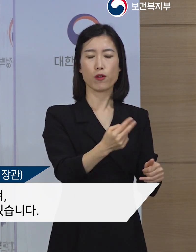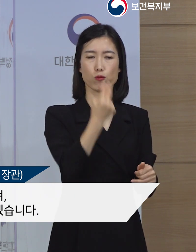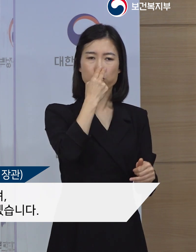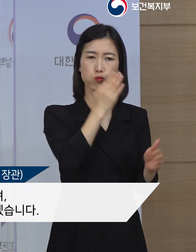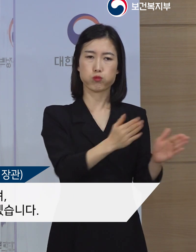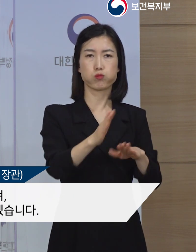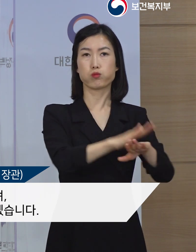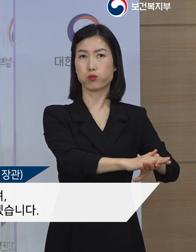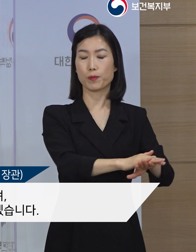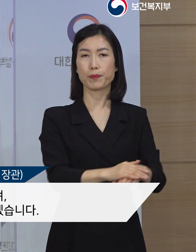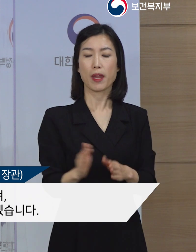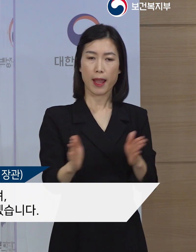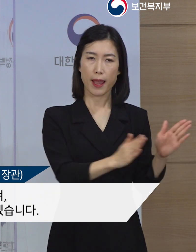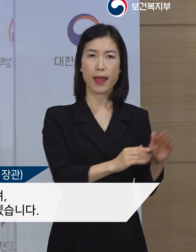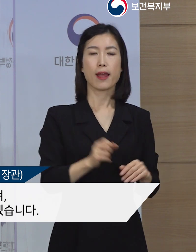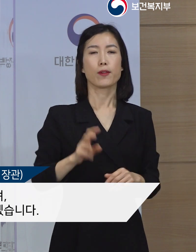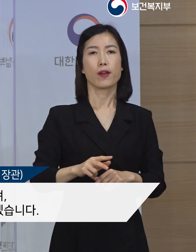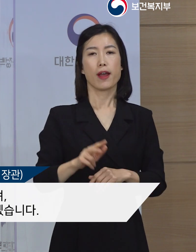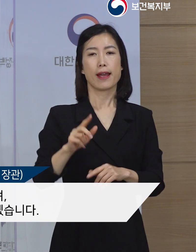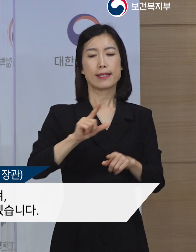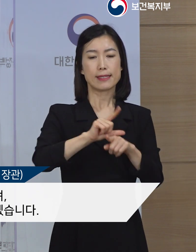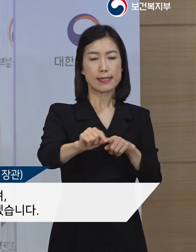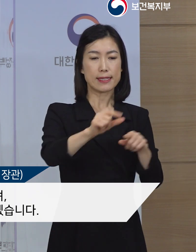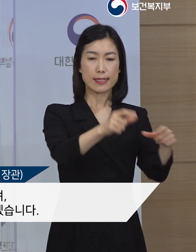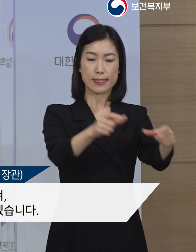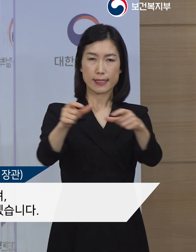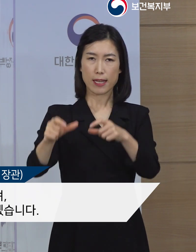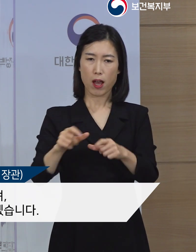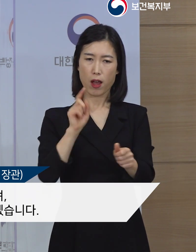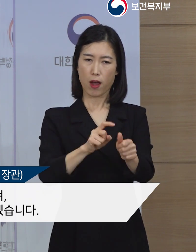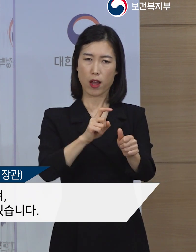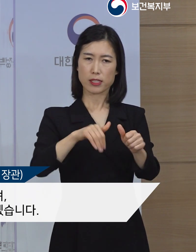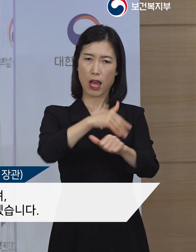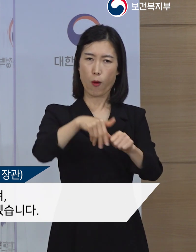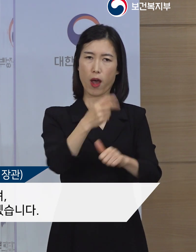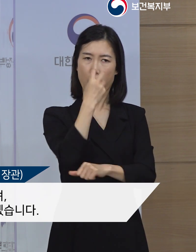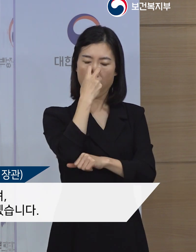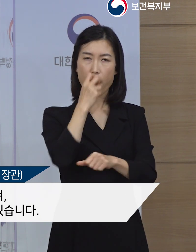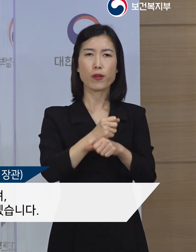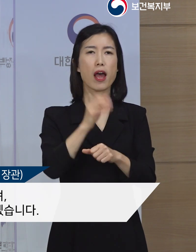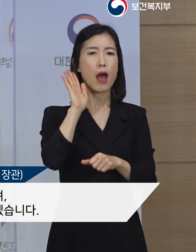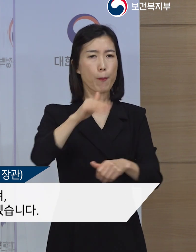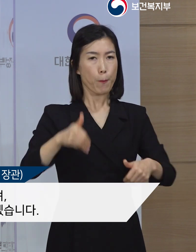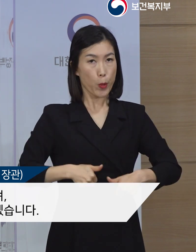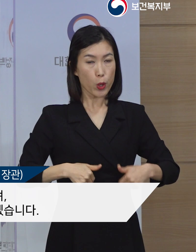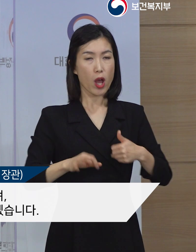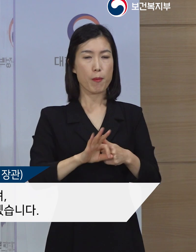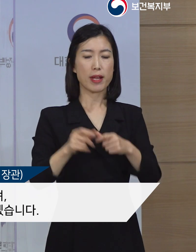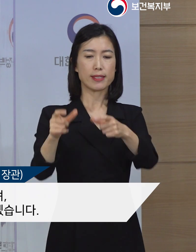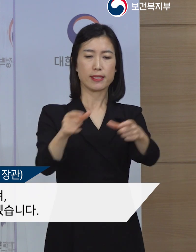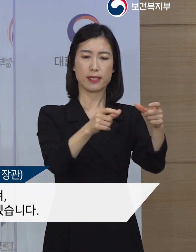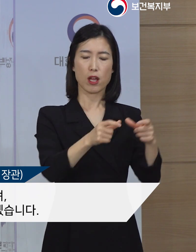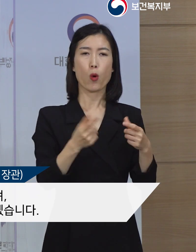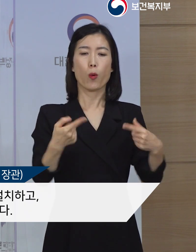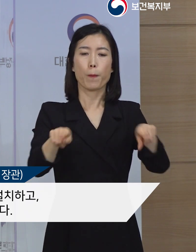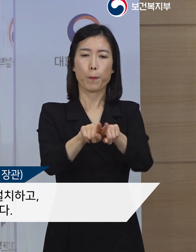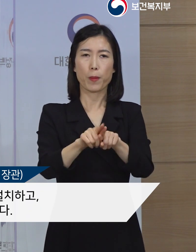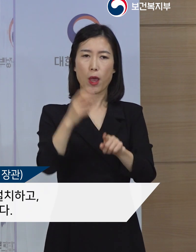마지막으로 지역별 발생 상황을 예의주시하며 필요할 경우 권역별 공동대응체계를